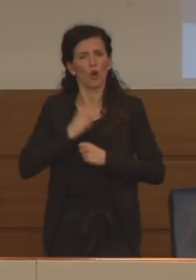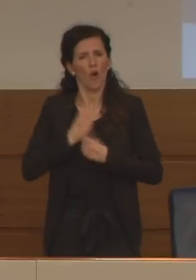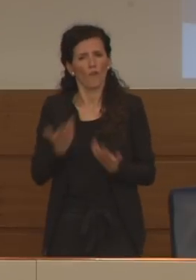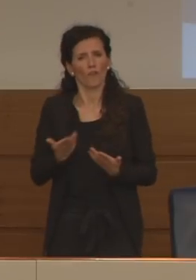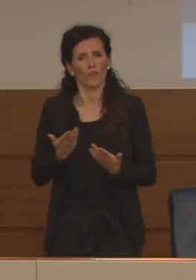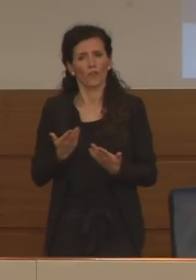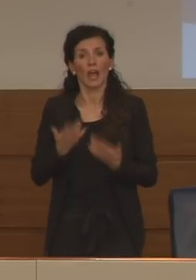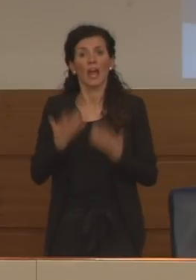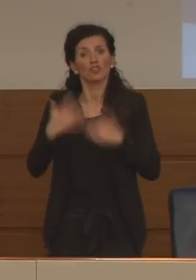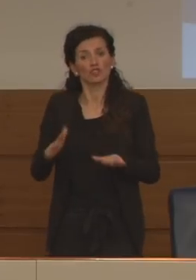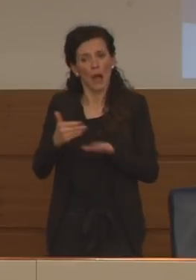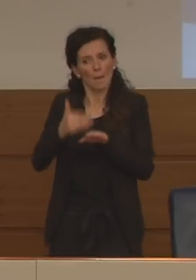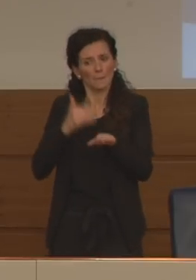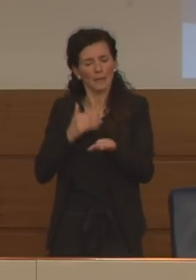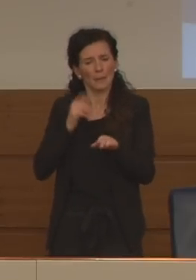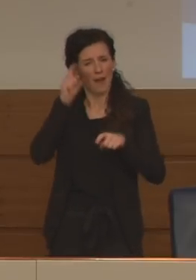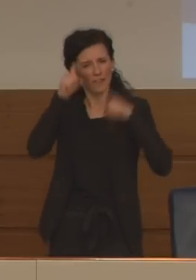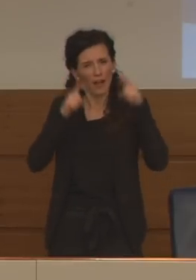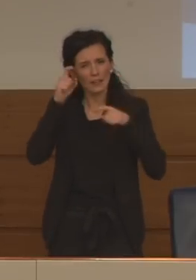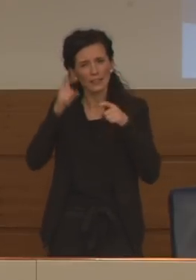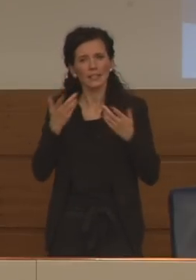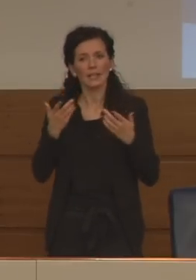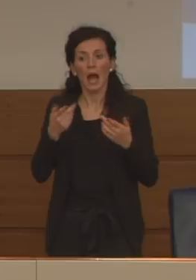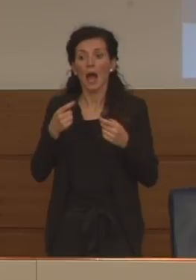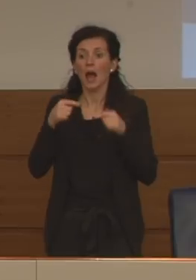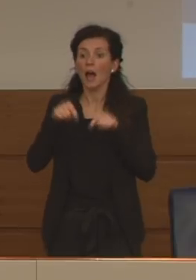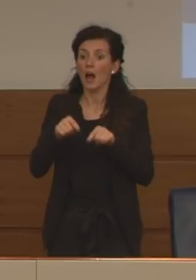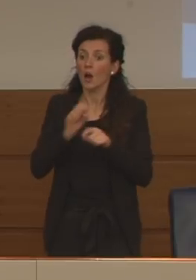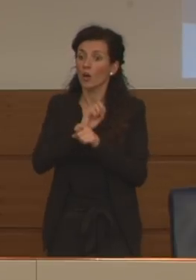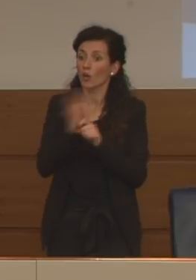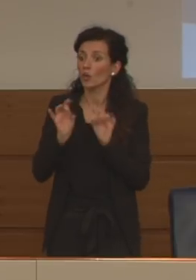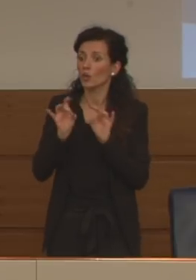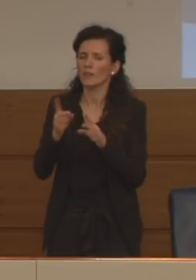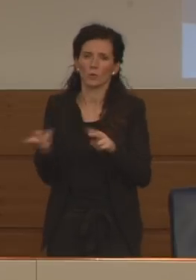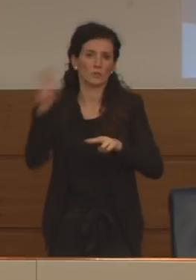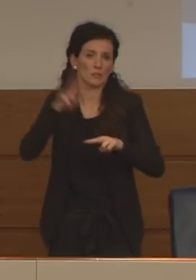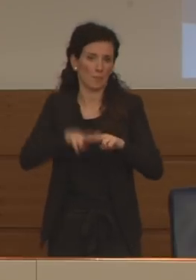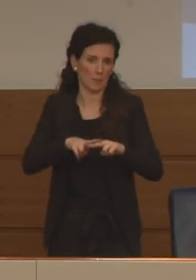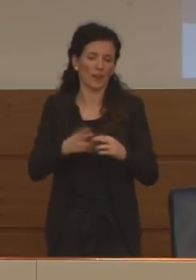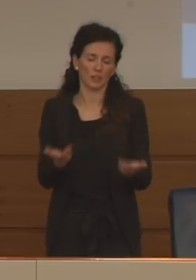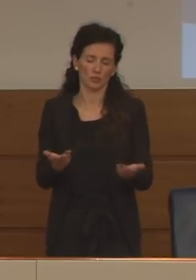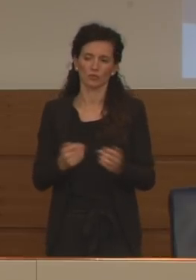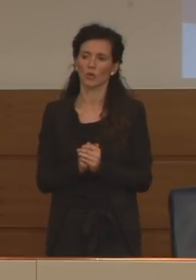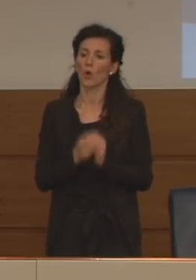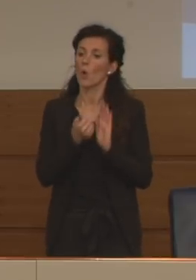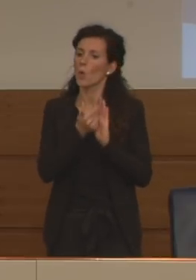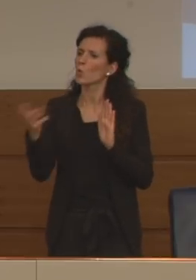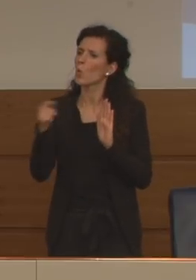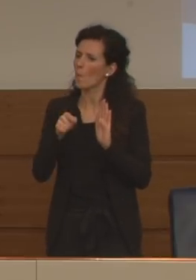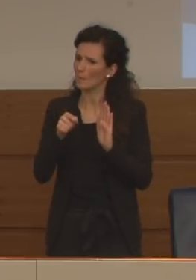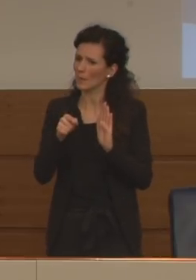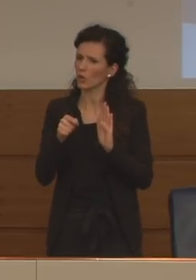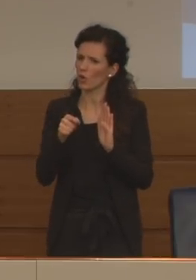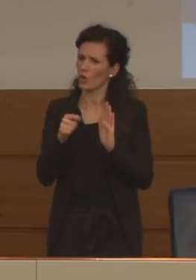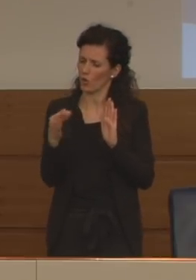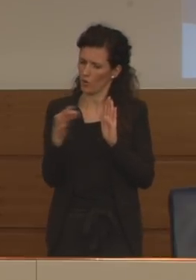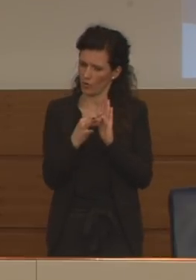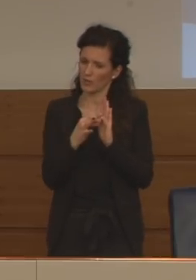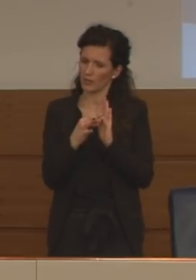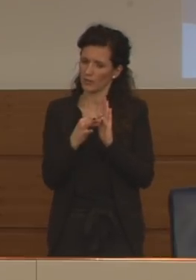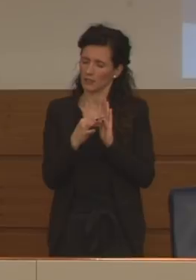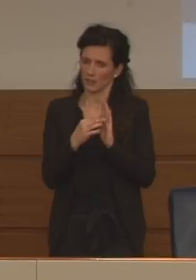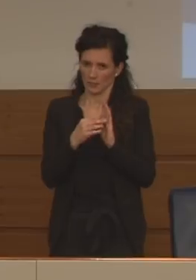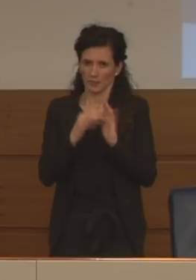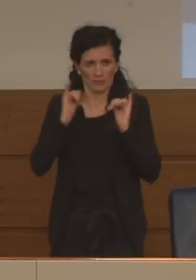fatti mantenevano il numero è impegnativo i numeri però sono